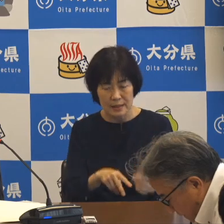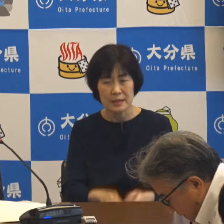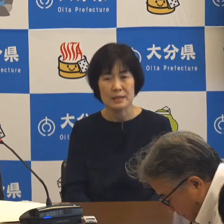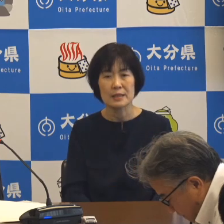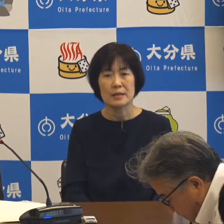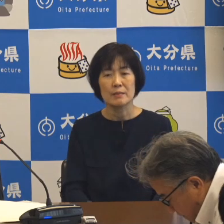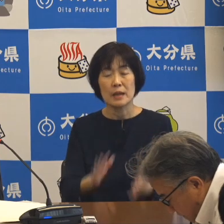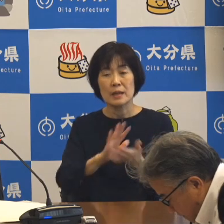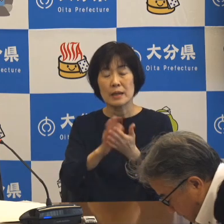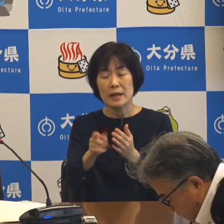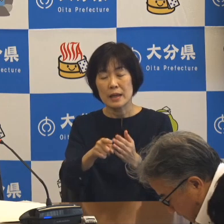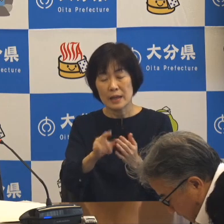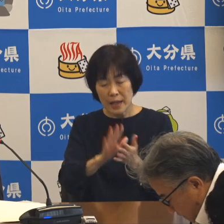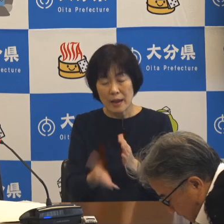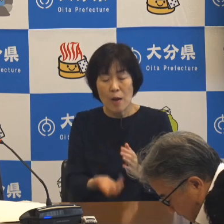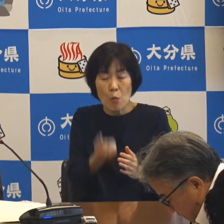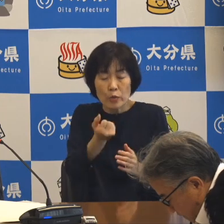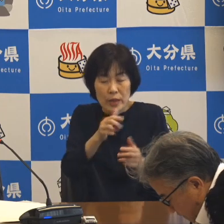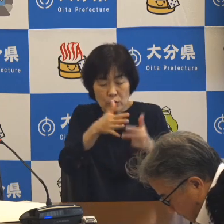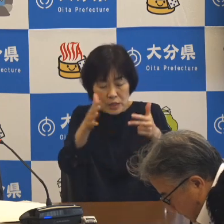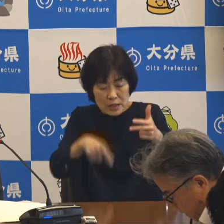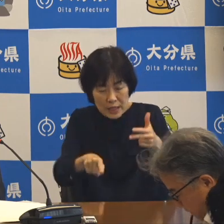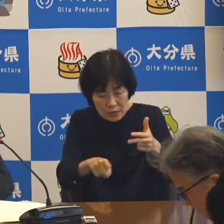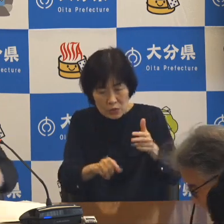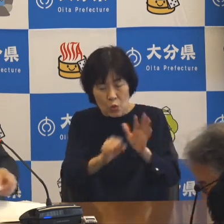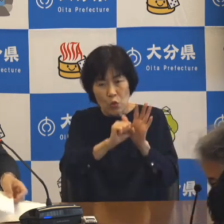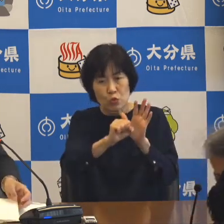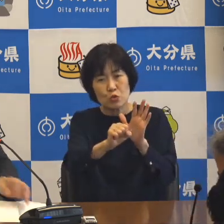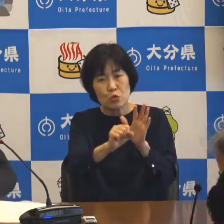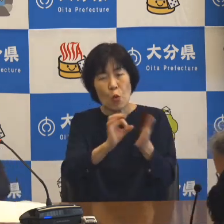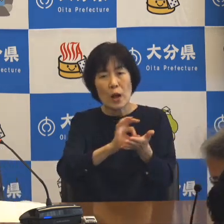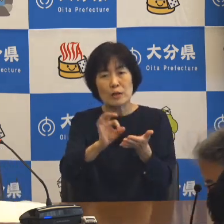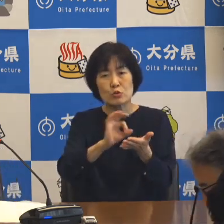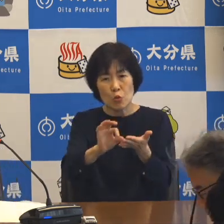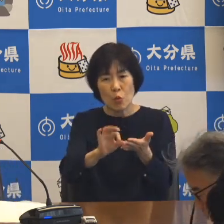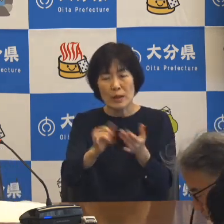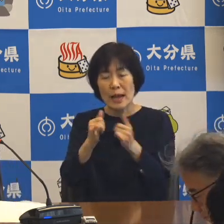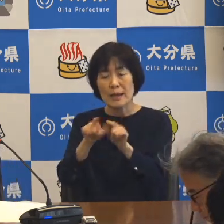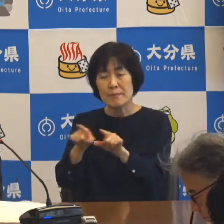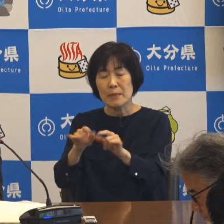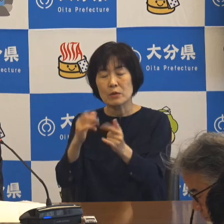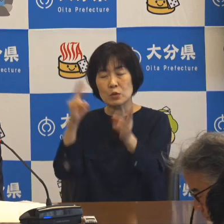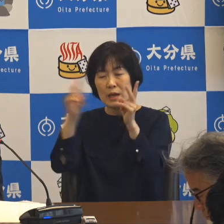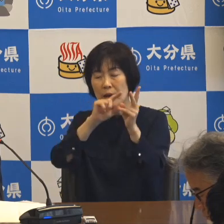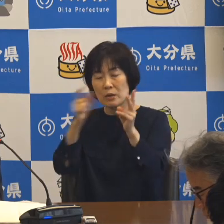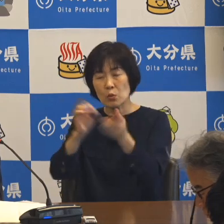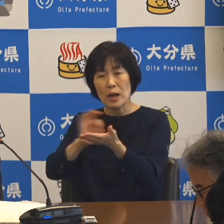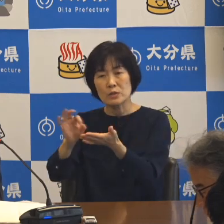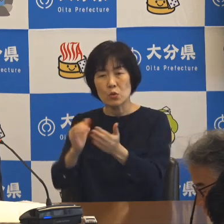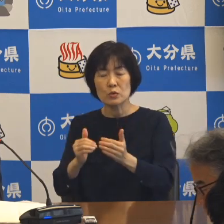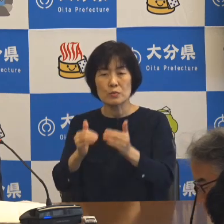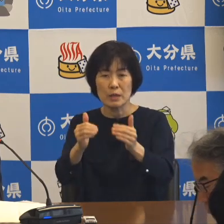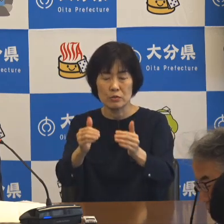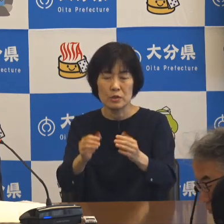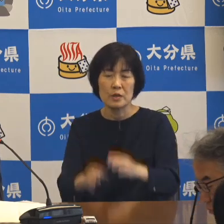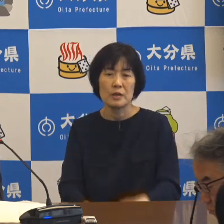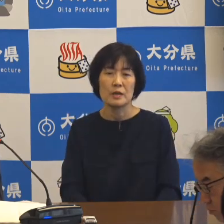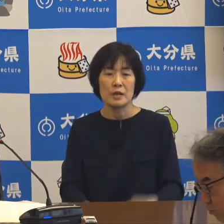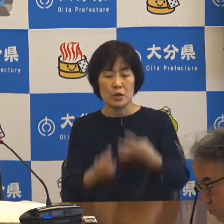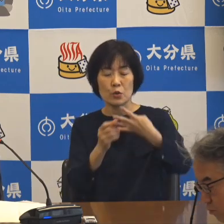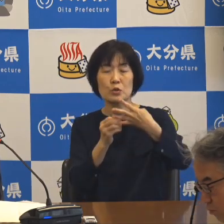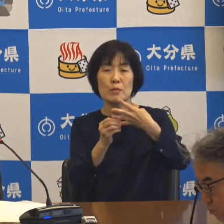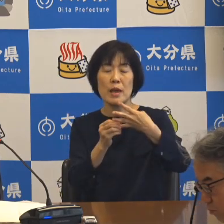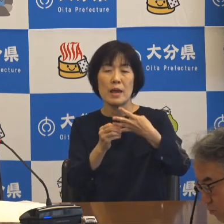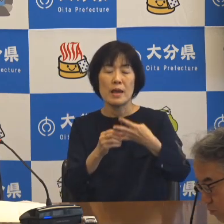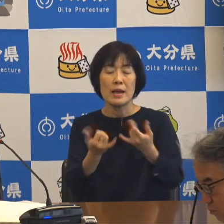施設の有効活用、民間活力の活用等を進めてまいります。4つ目のですね、社会保障関係費の増